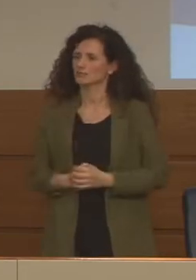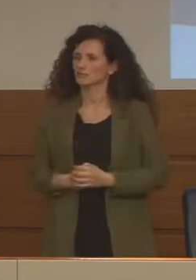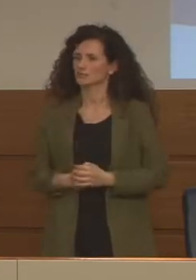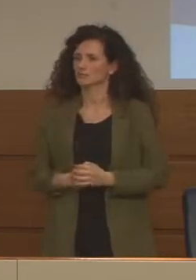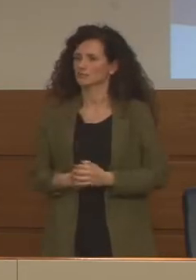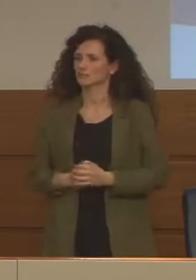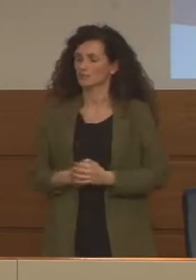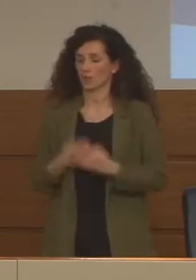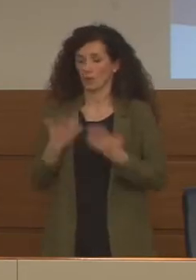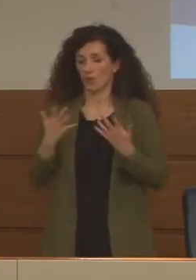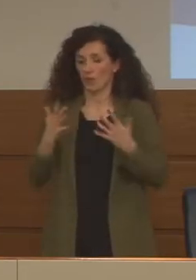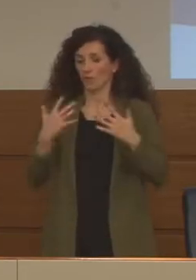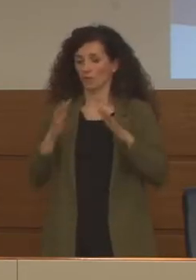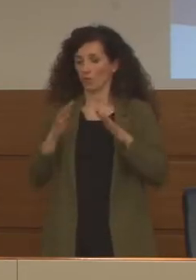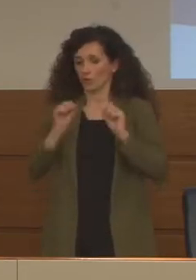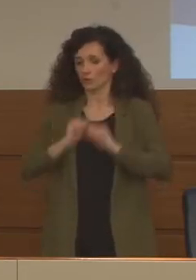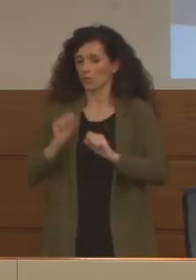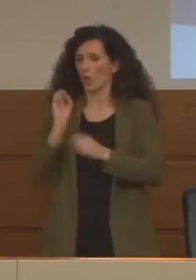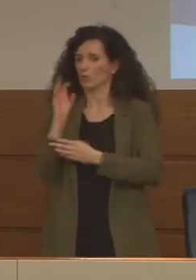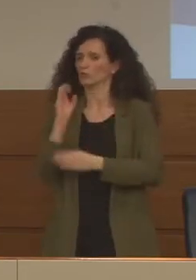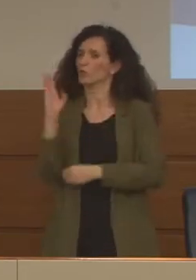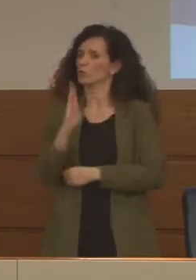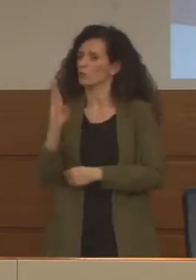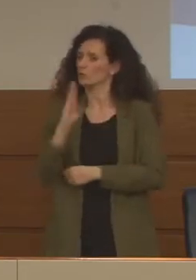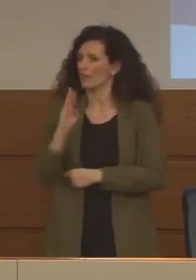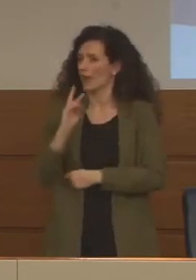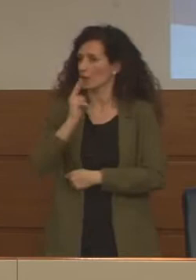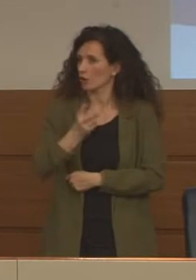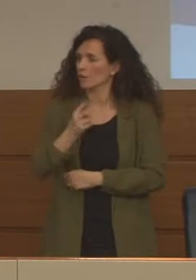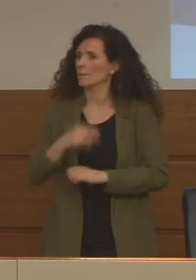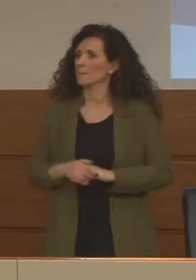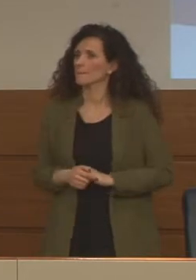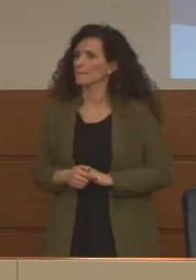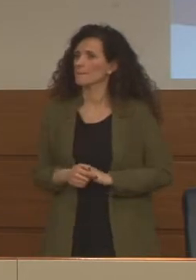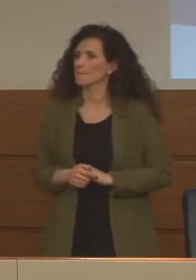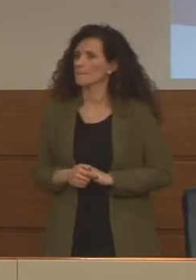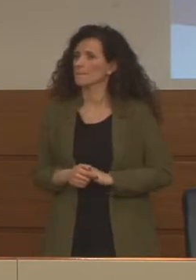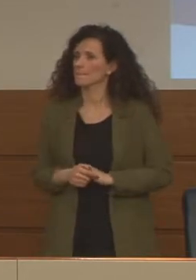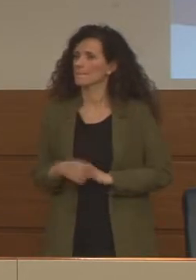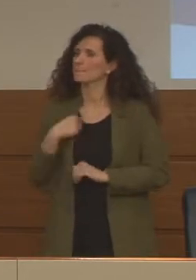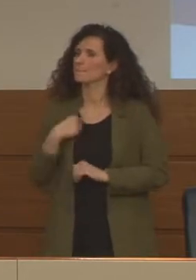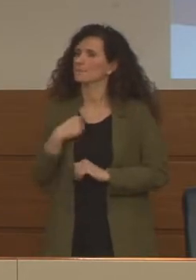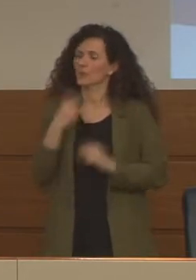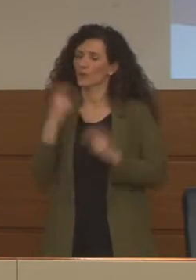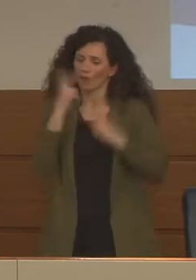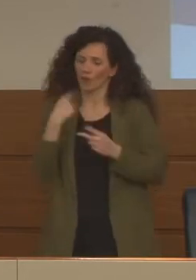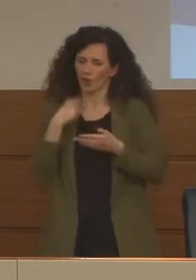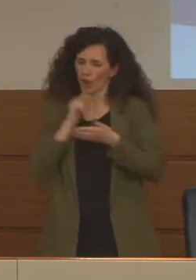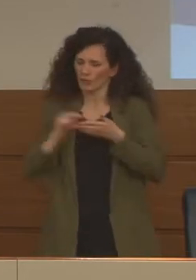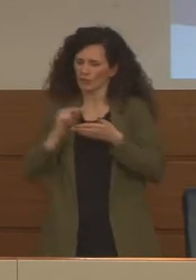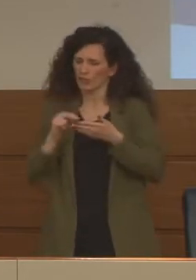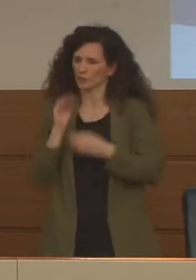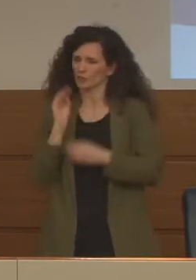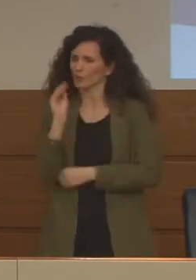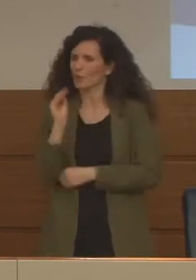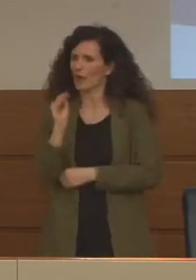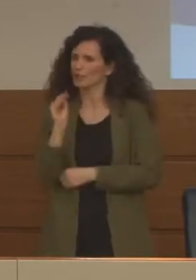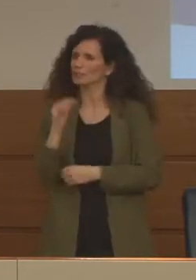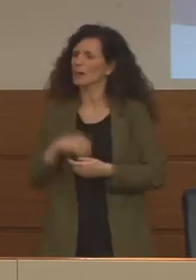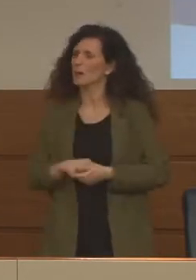forse professor ferro riferito io realtà avevo scritto una domanda che